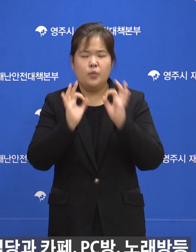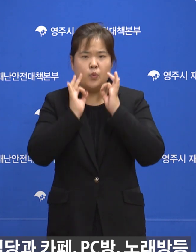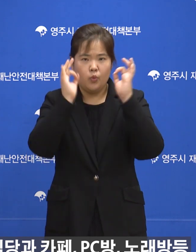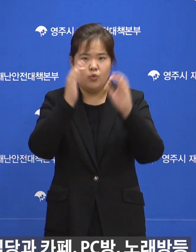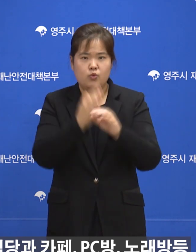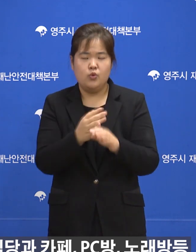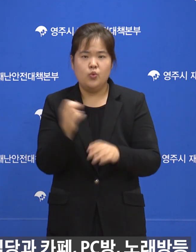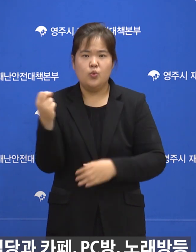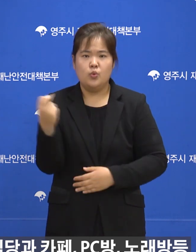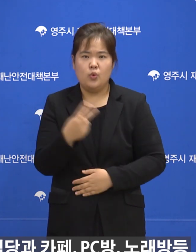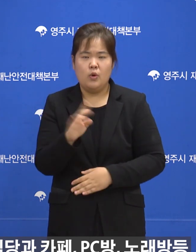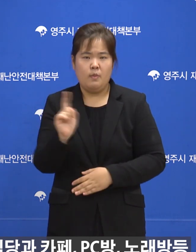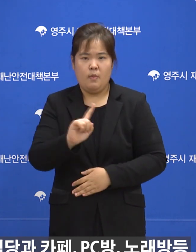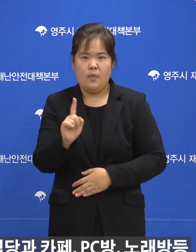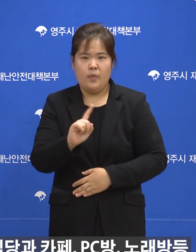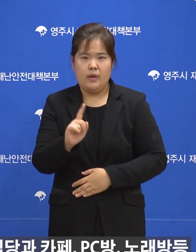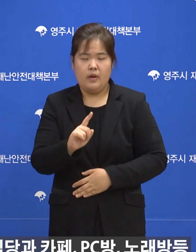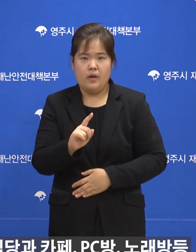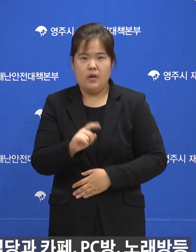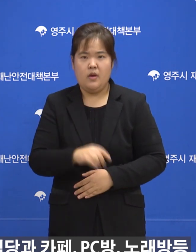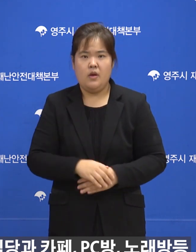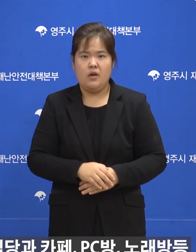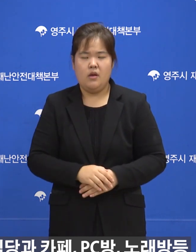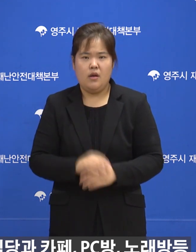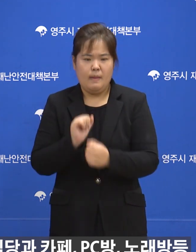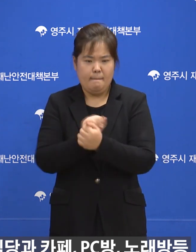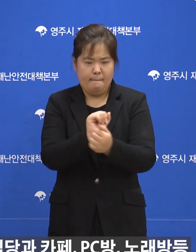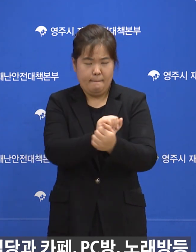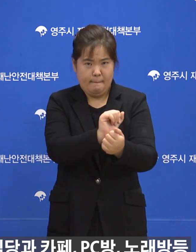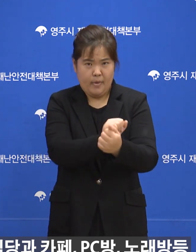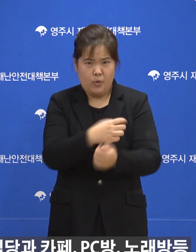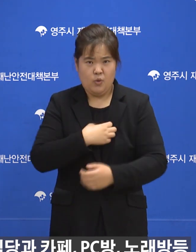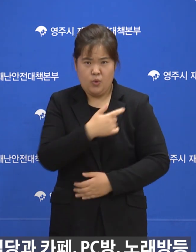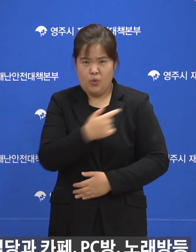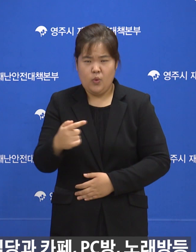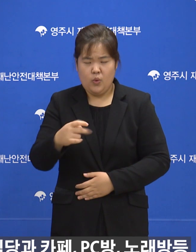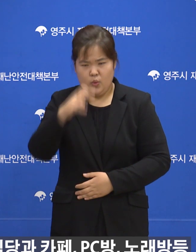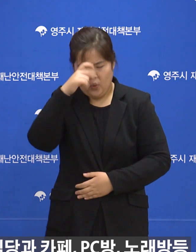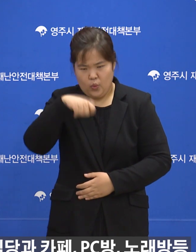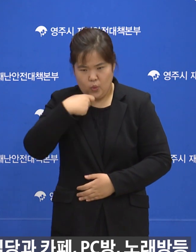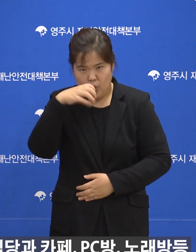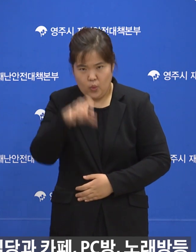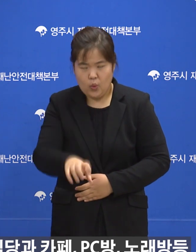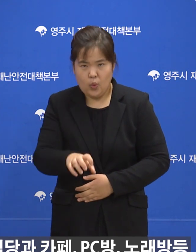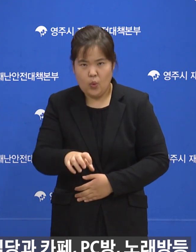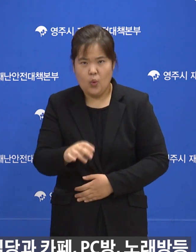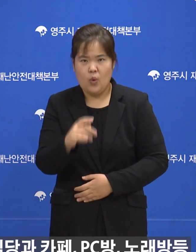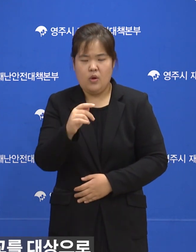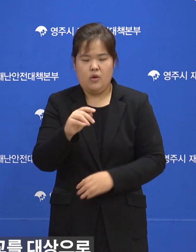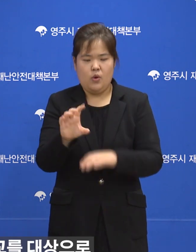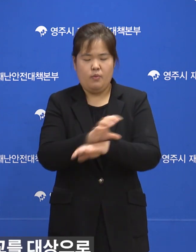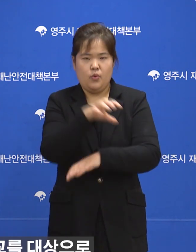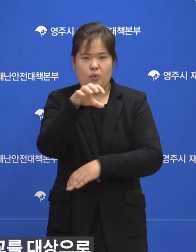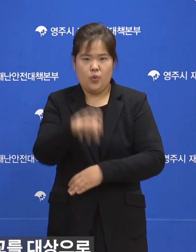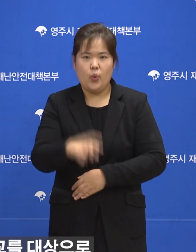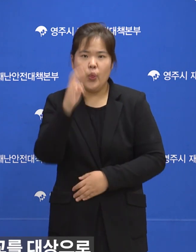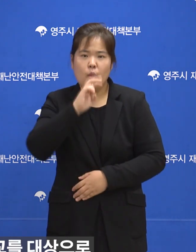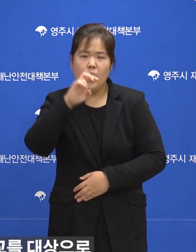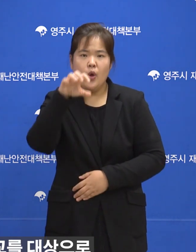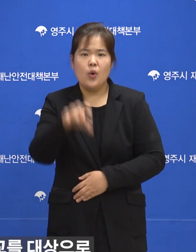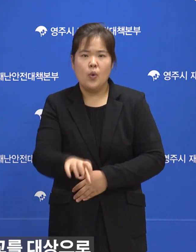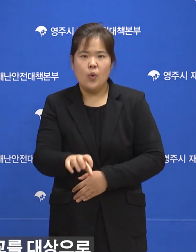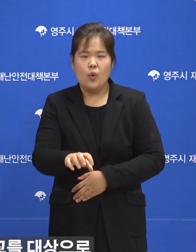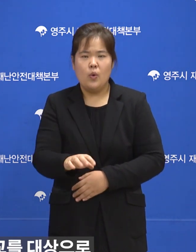함께 집단 감염 위험이 높은 식당과 카페, 피시방, 노래방 등